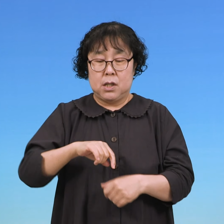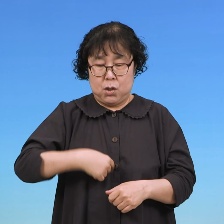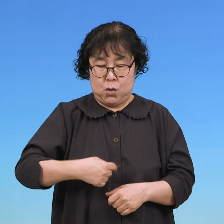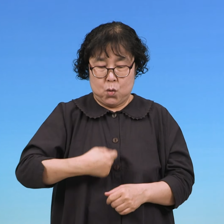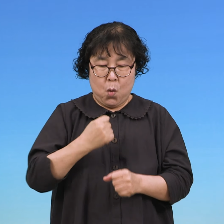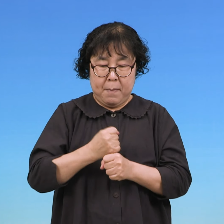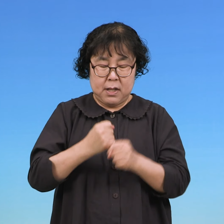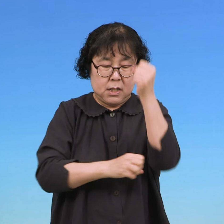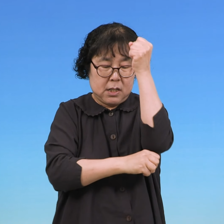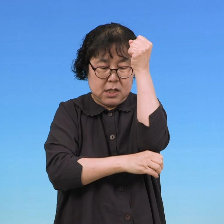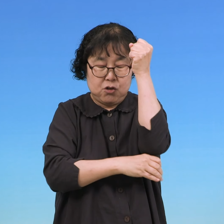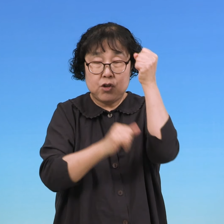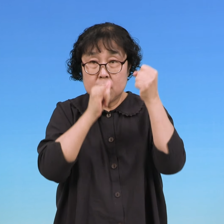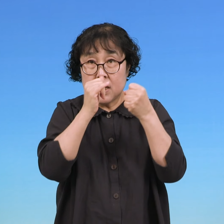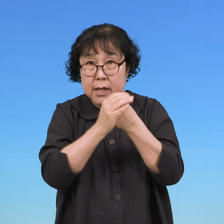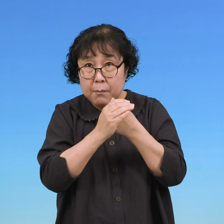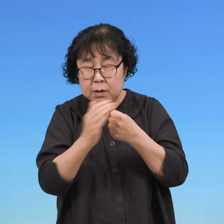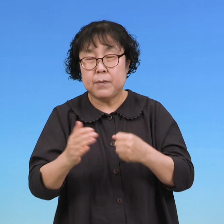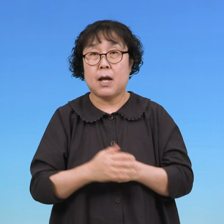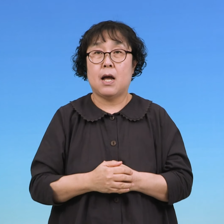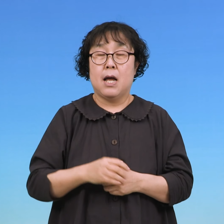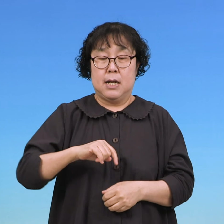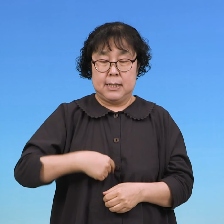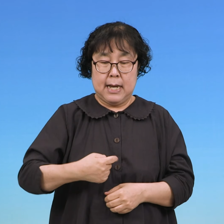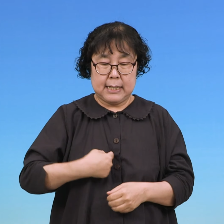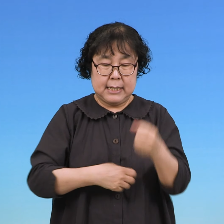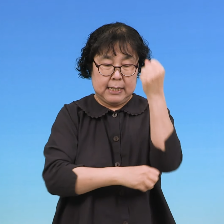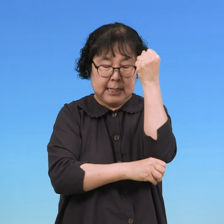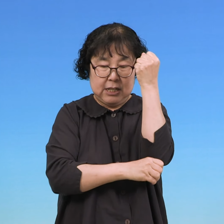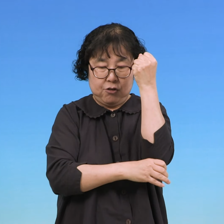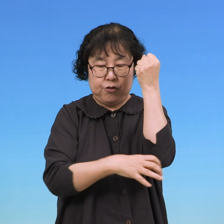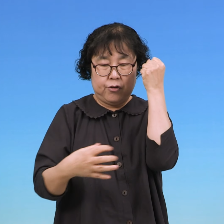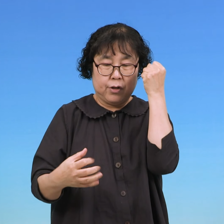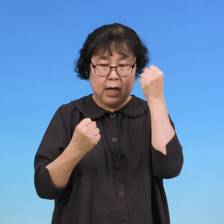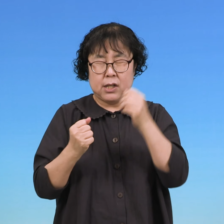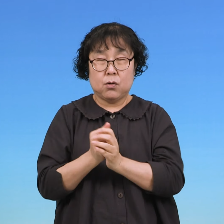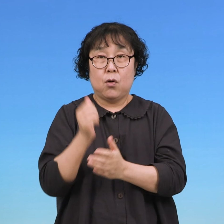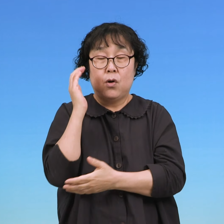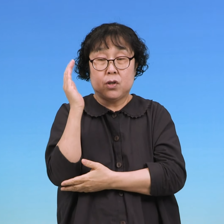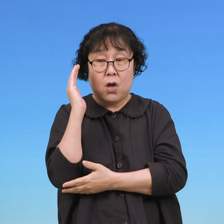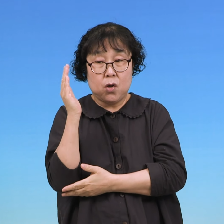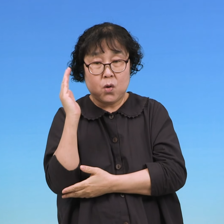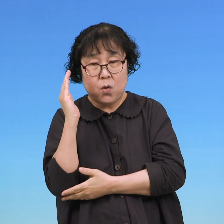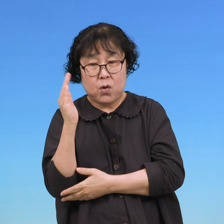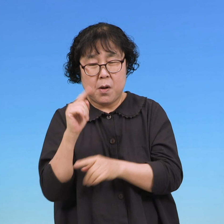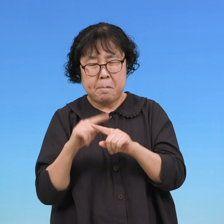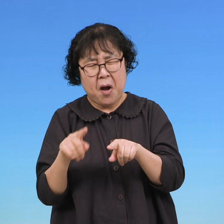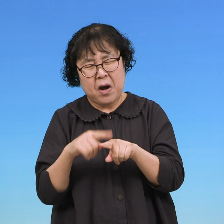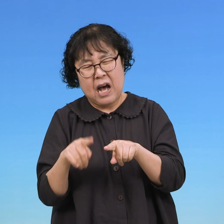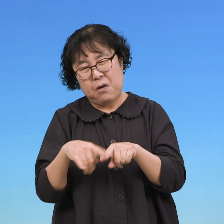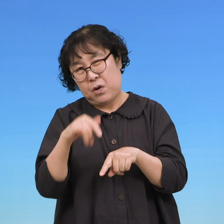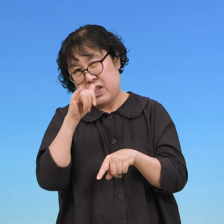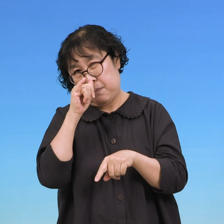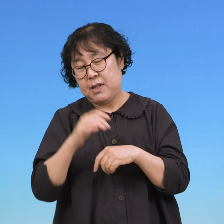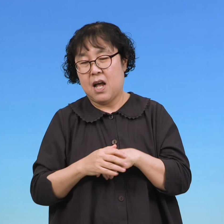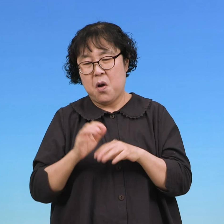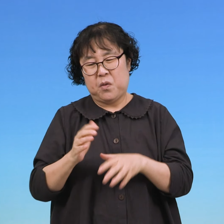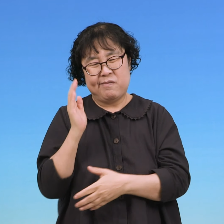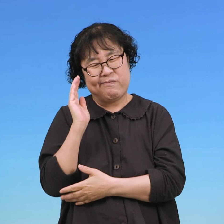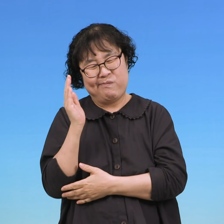다림줄이 있어서 그래요. 오히려 자기 다림줄로 설교를 저울 줄 아는 거 아닙니까? 에이 오늘의 설교는 좀 아닌 것